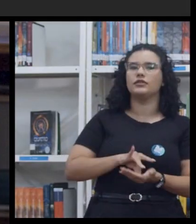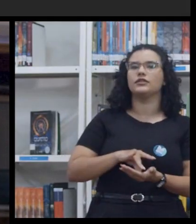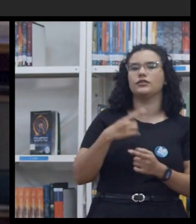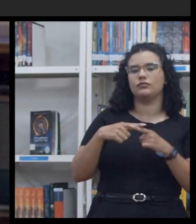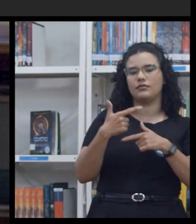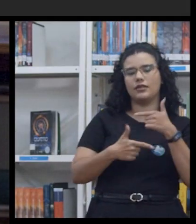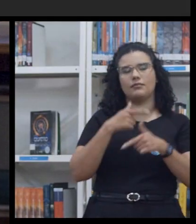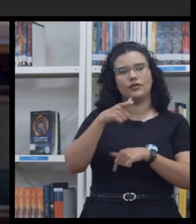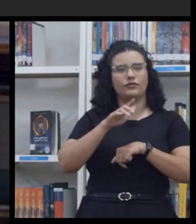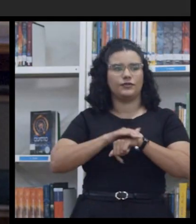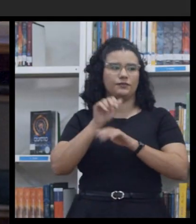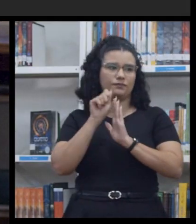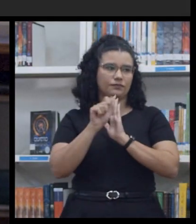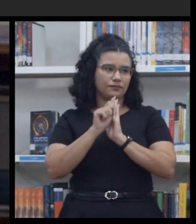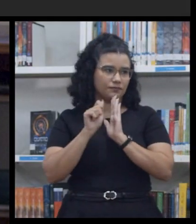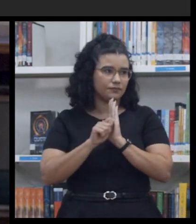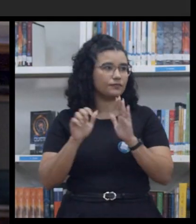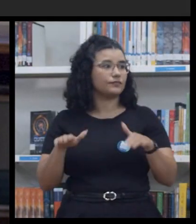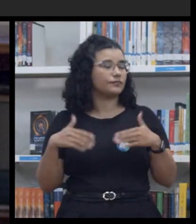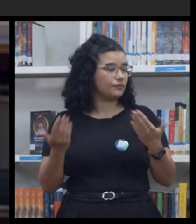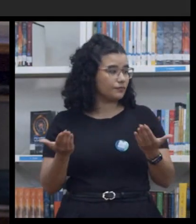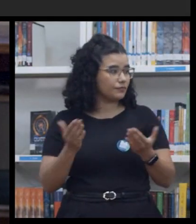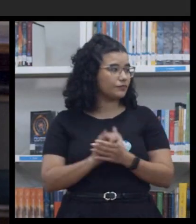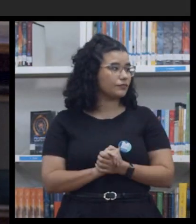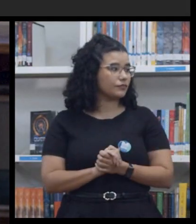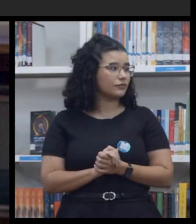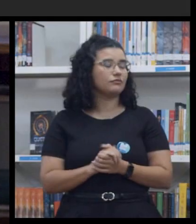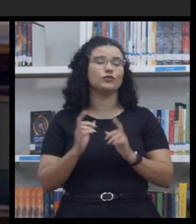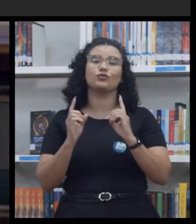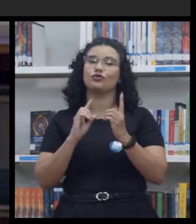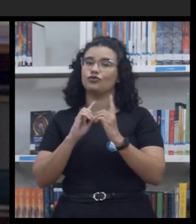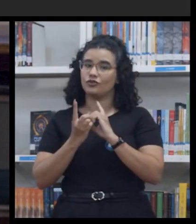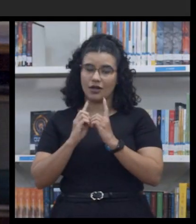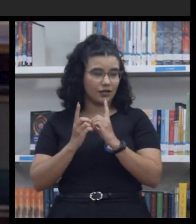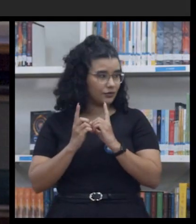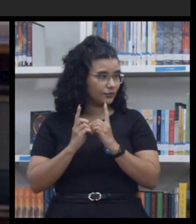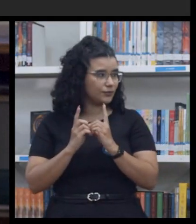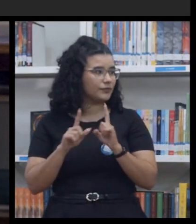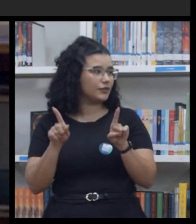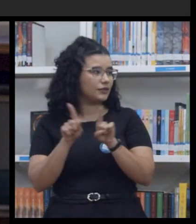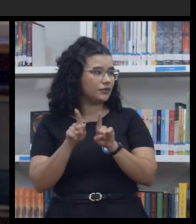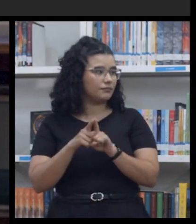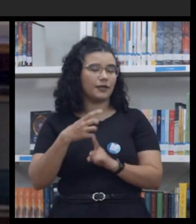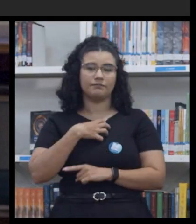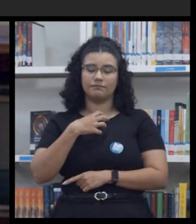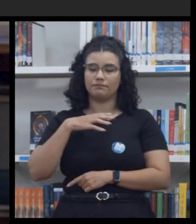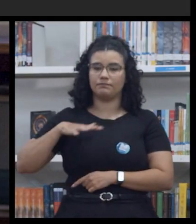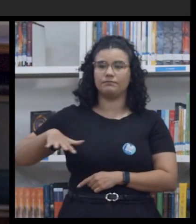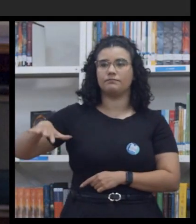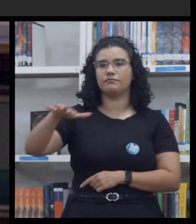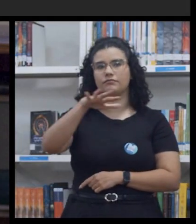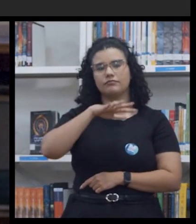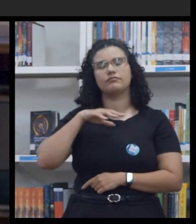você está escrevendo. Então, tanto o diálogo como a ambientação